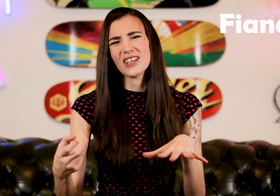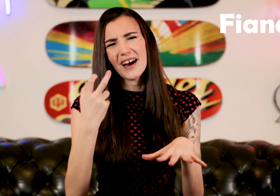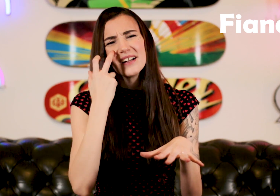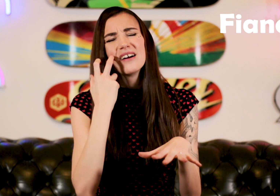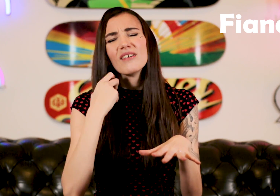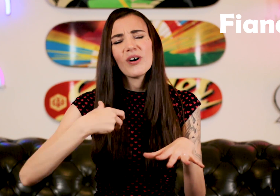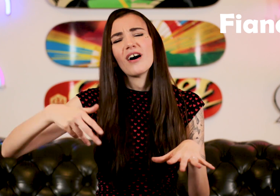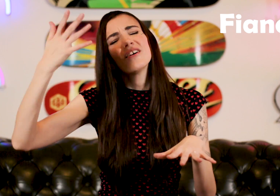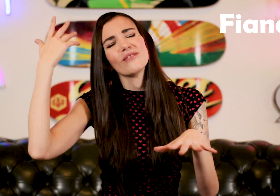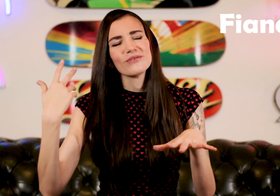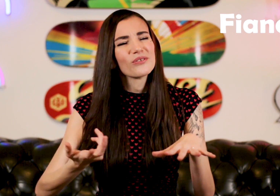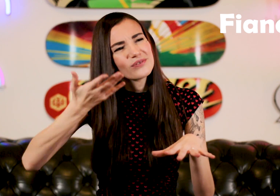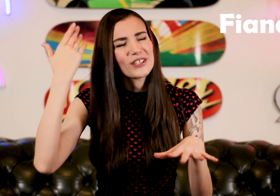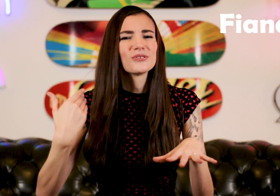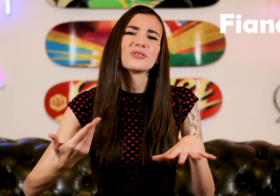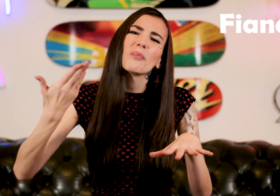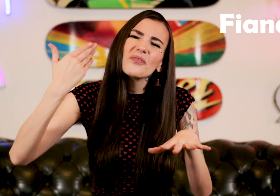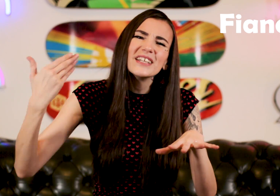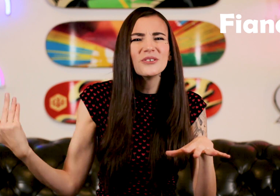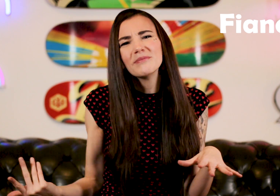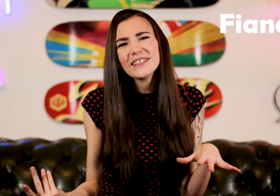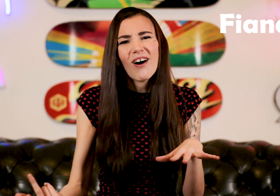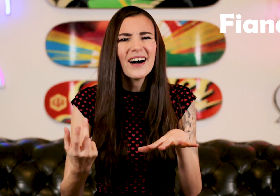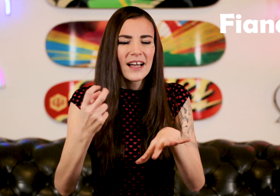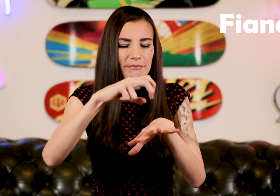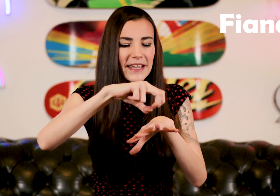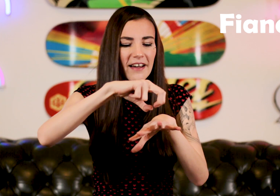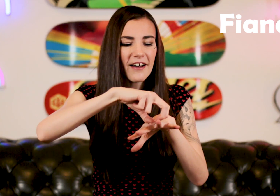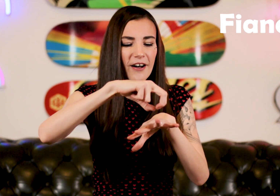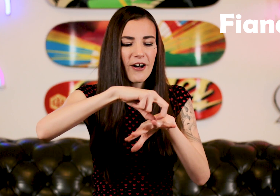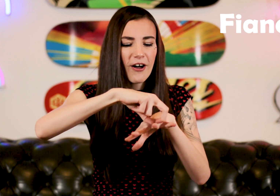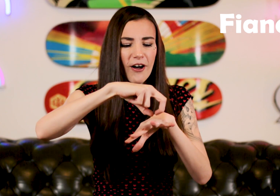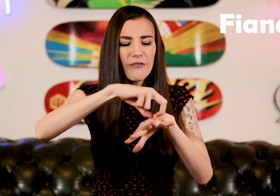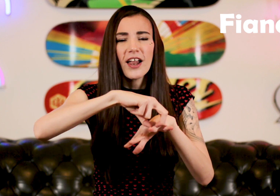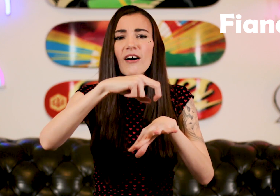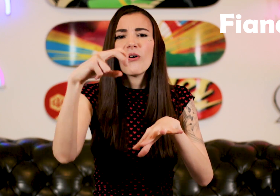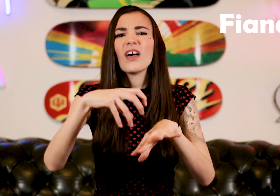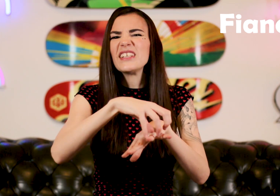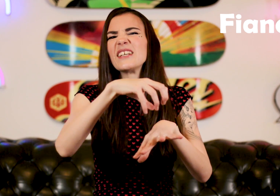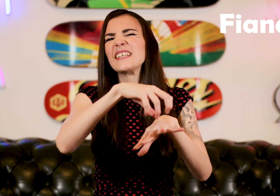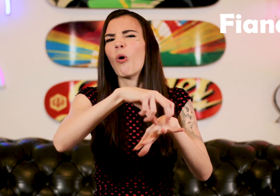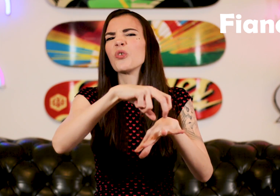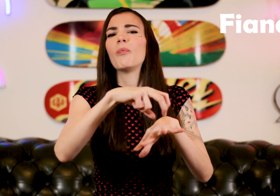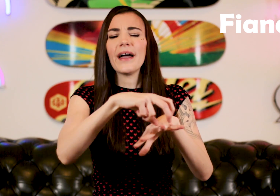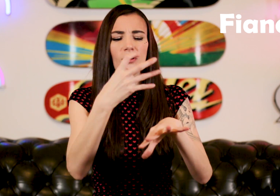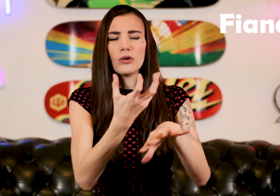cher. Voilà, dans quelque chose un peu vieillot maintenant. Hein. Mais voilà, avant on avait les grosses bagues